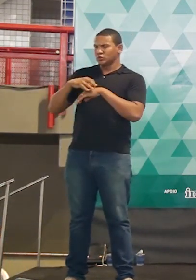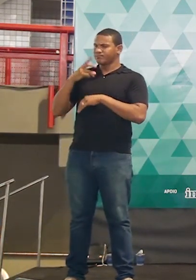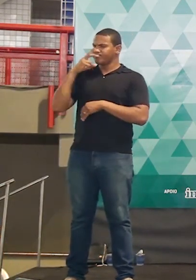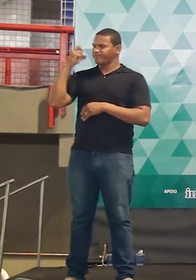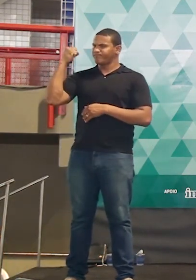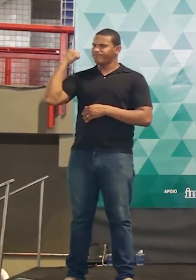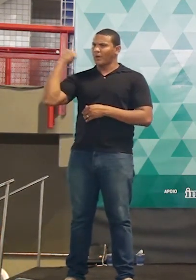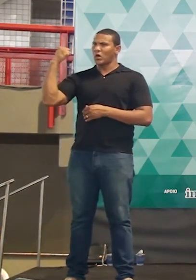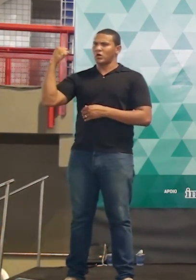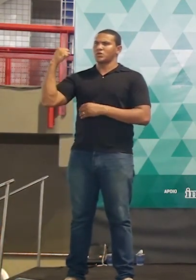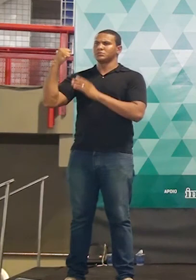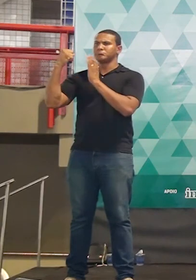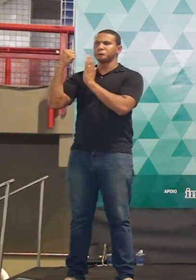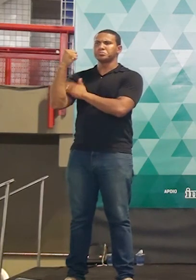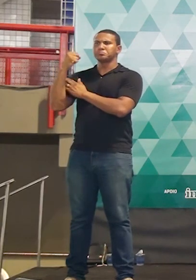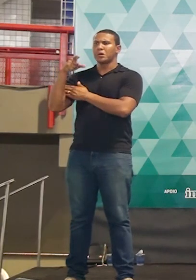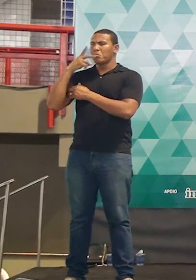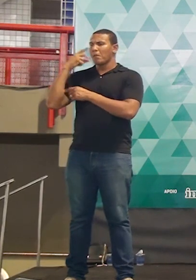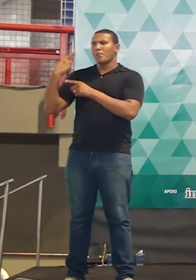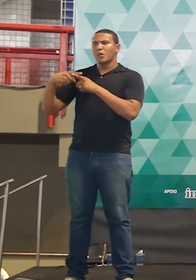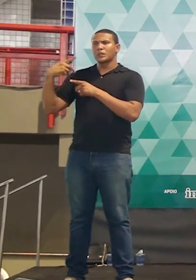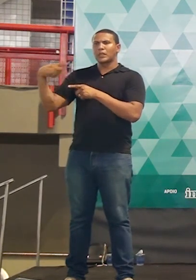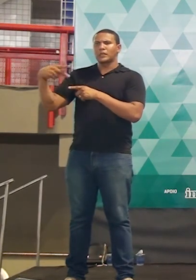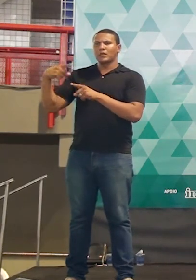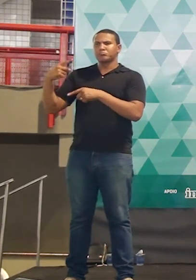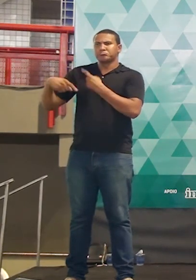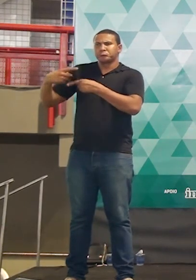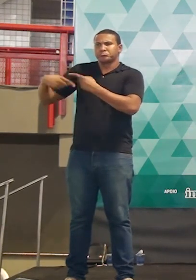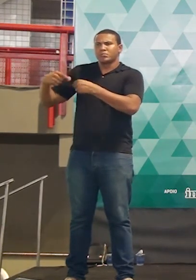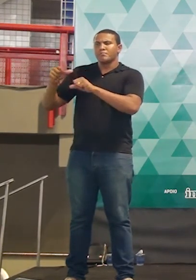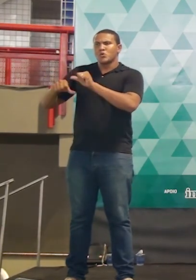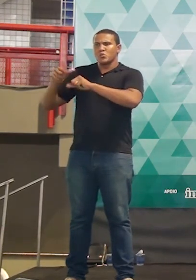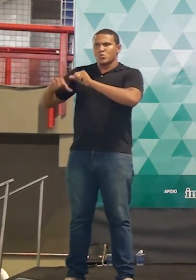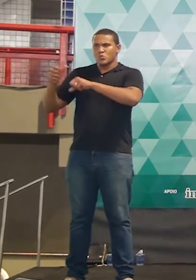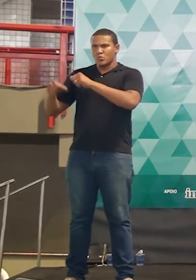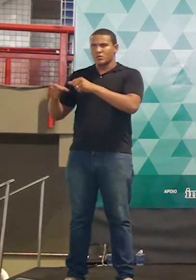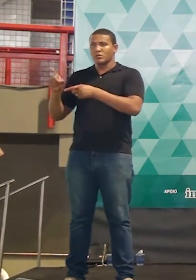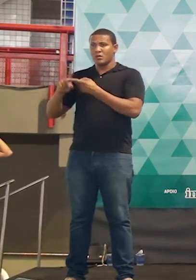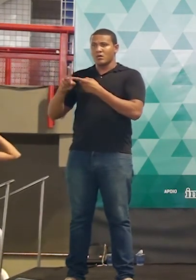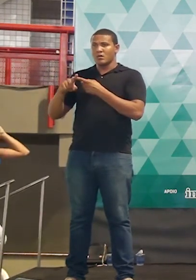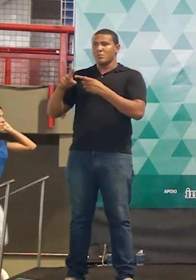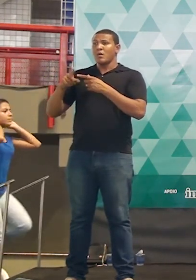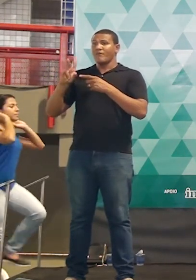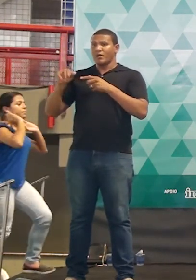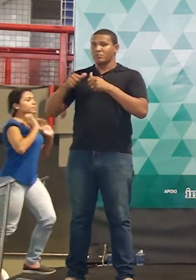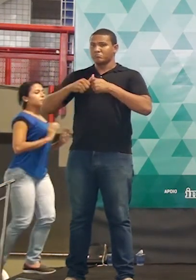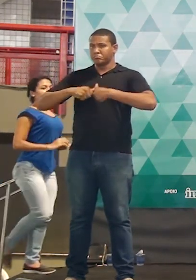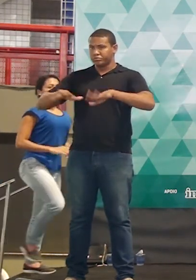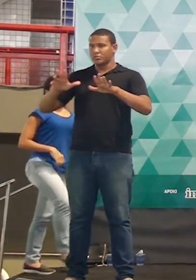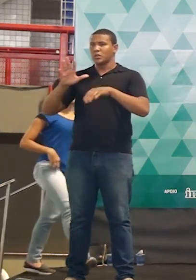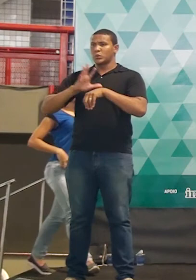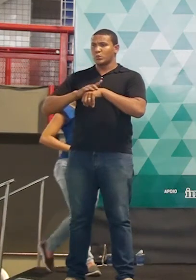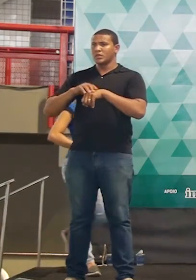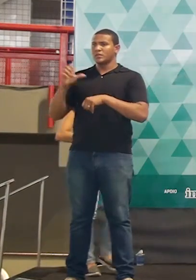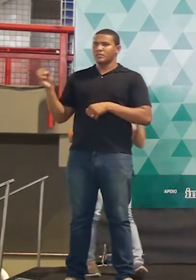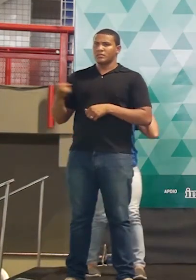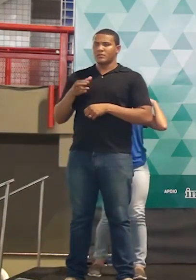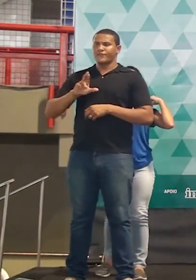mais potente, porque sofreu mutações, e ele vai transmitindo novos tipos de